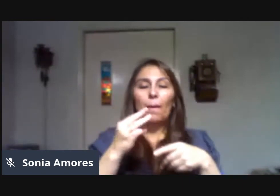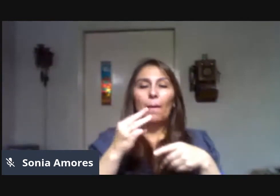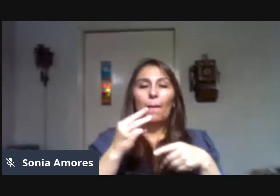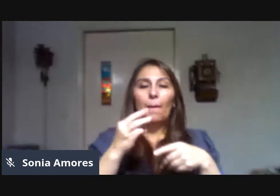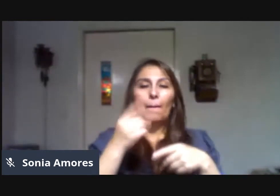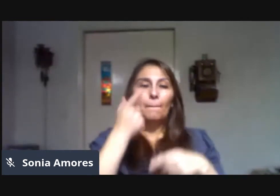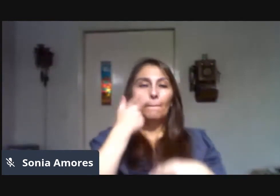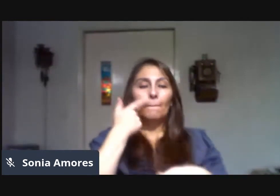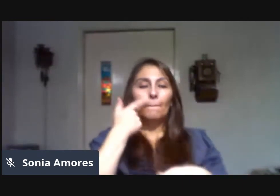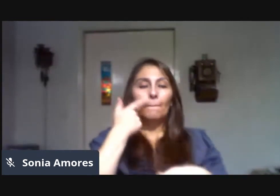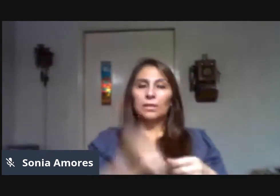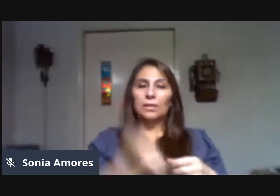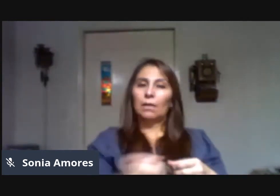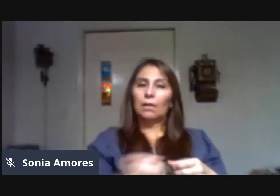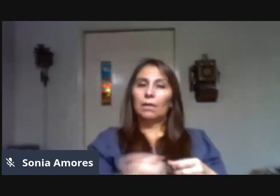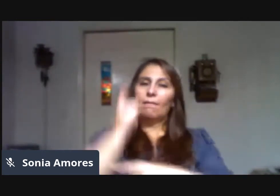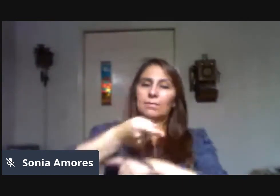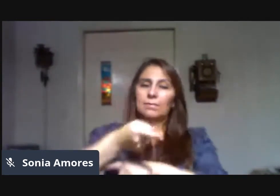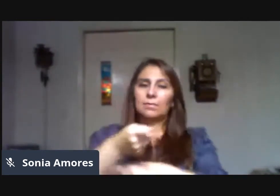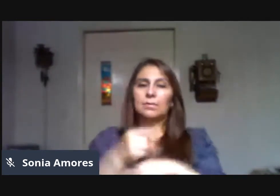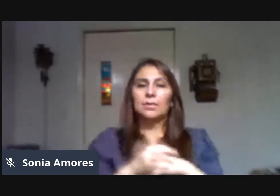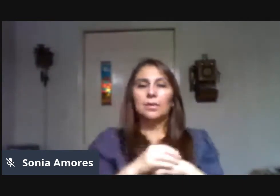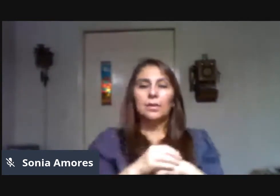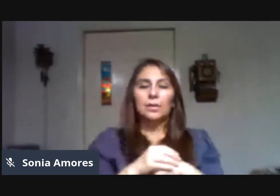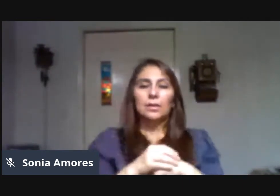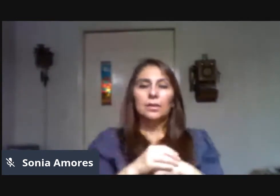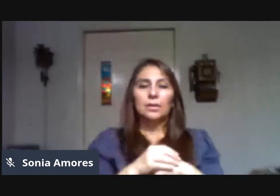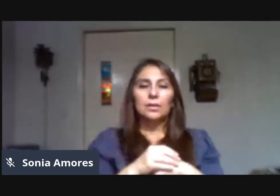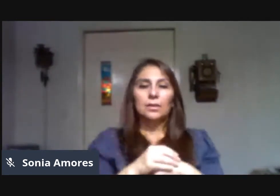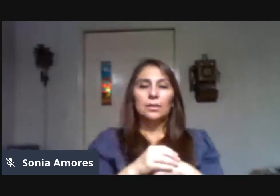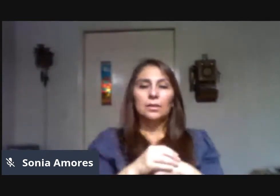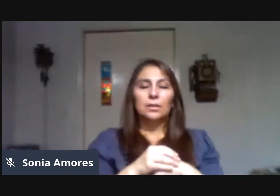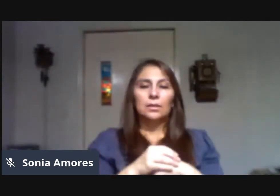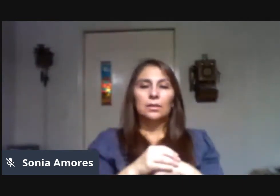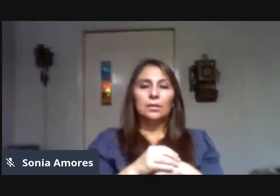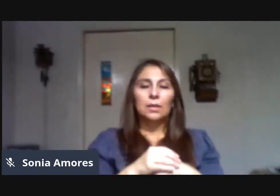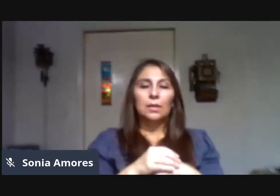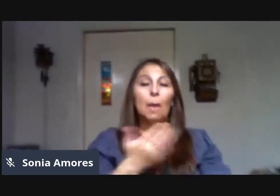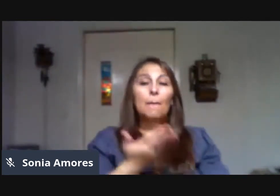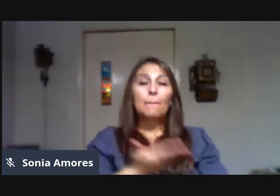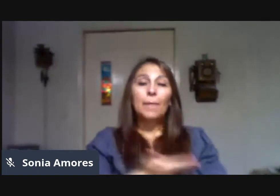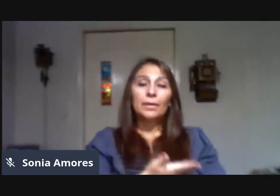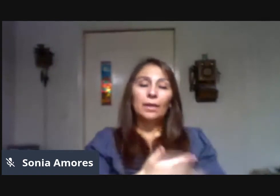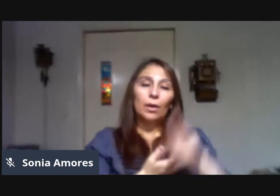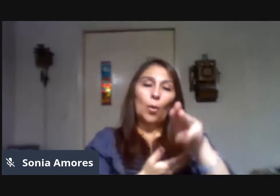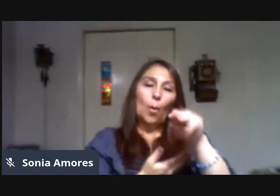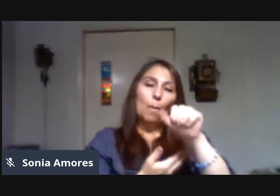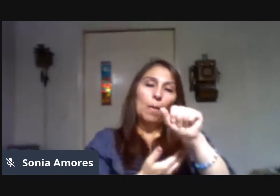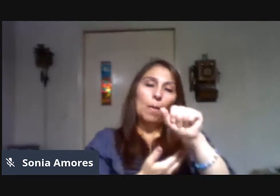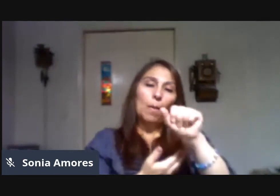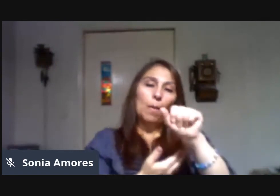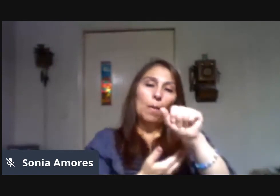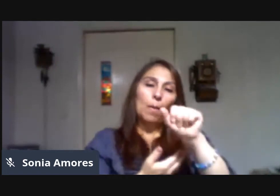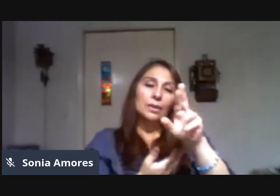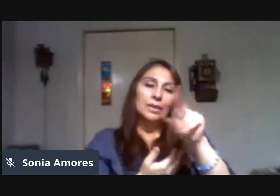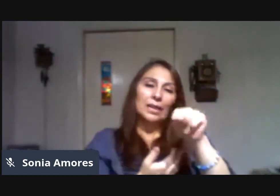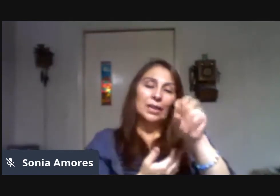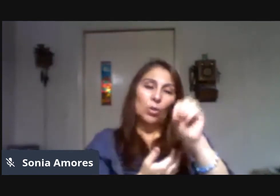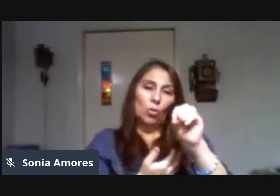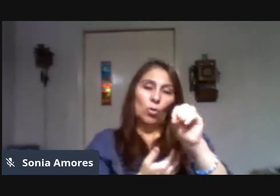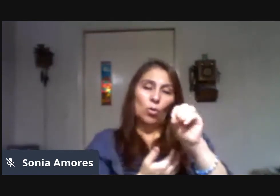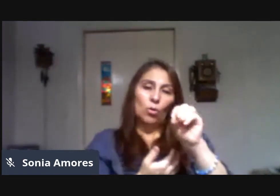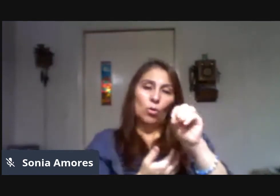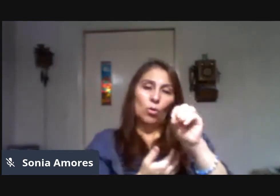Entonces, un estado materno, más que maternal, un estado materno en términos de